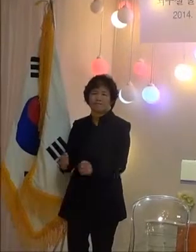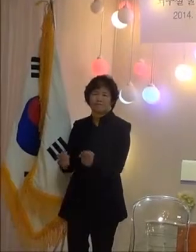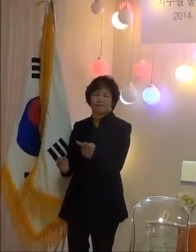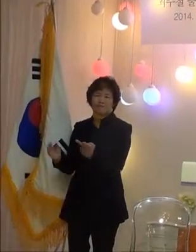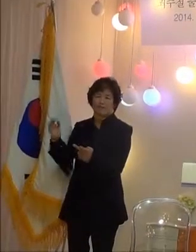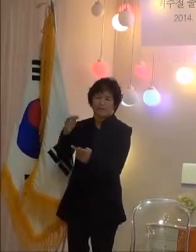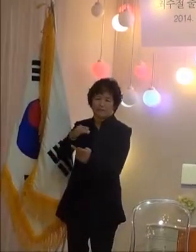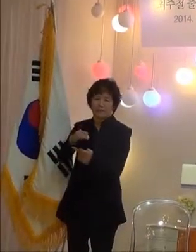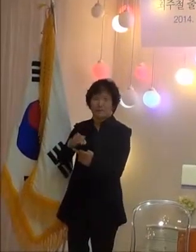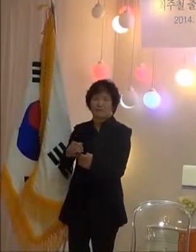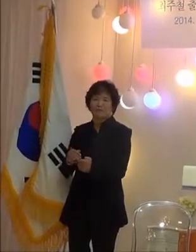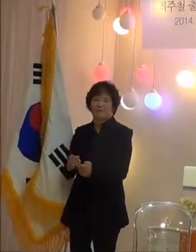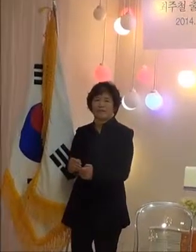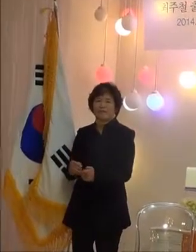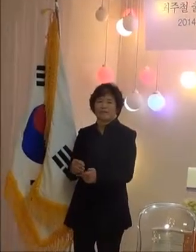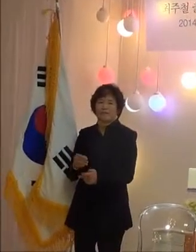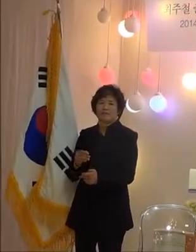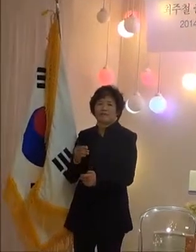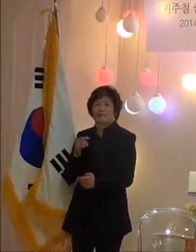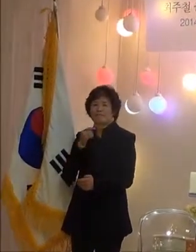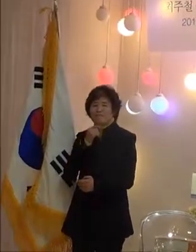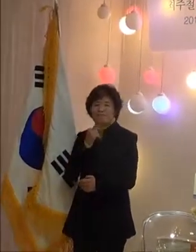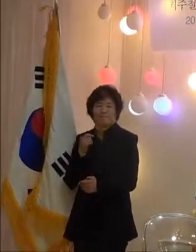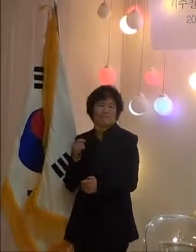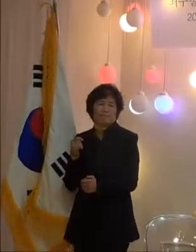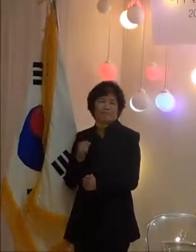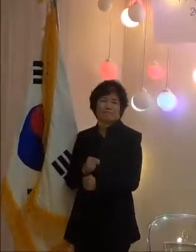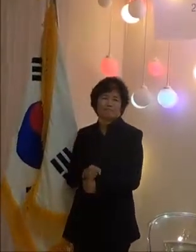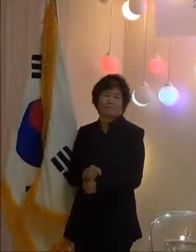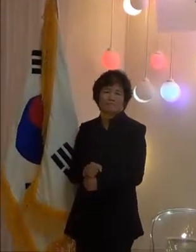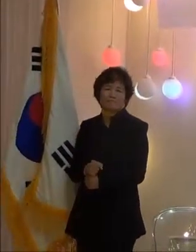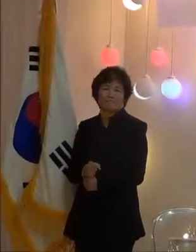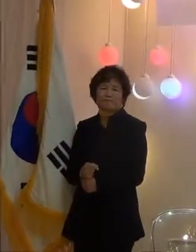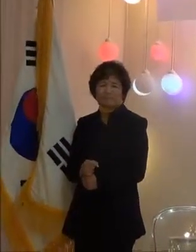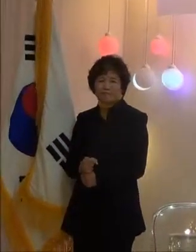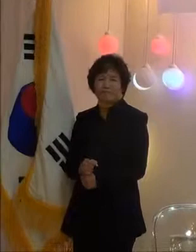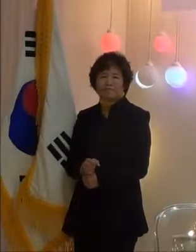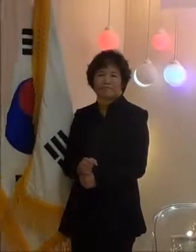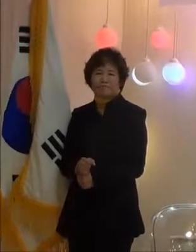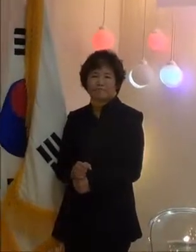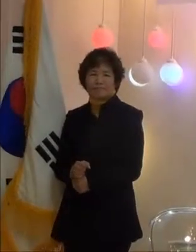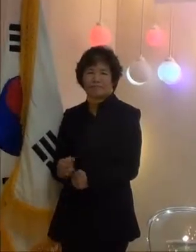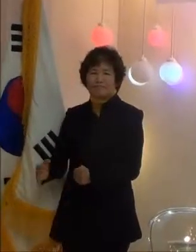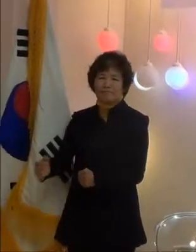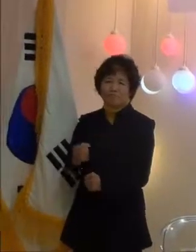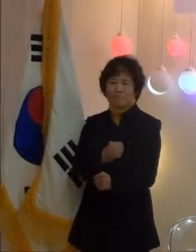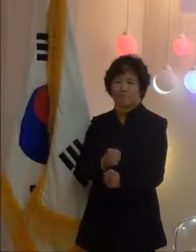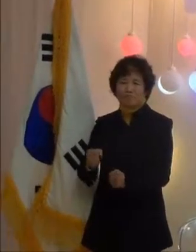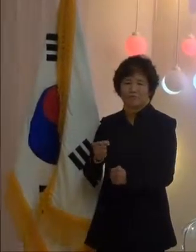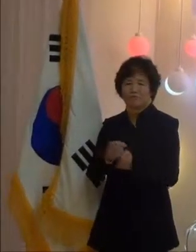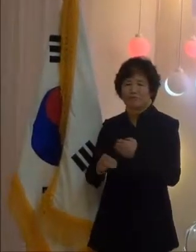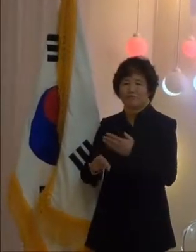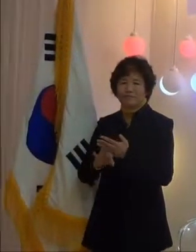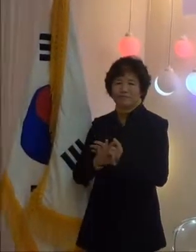한겨령의 한계에 못 이긴 저 기꺼이 묶였으며